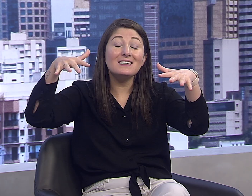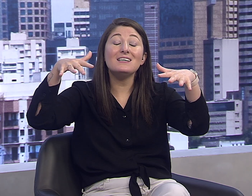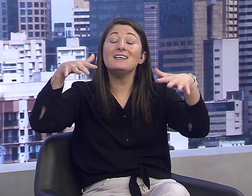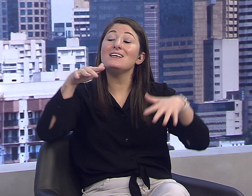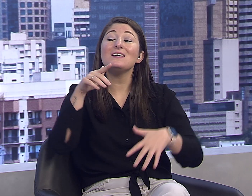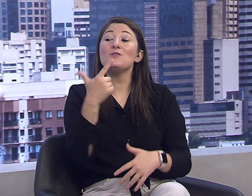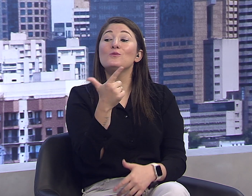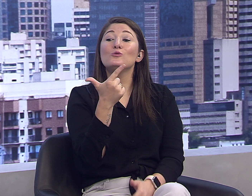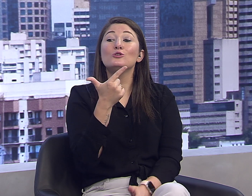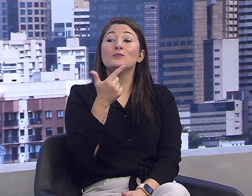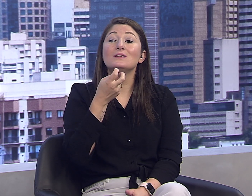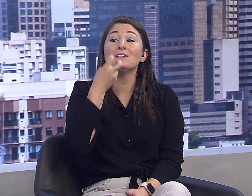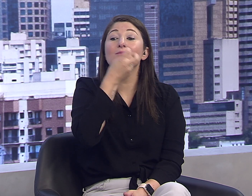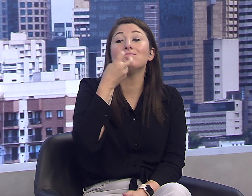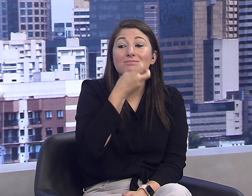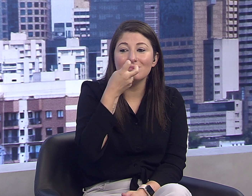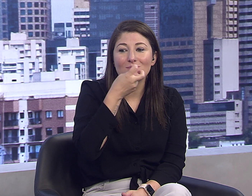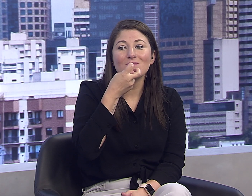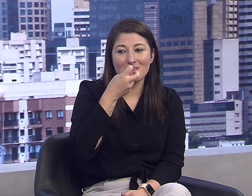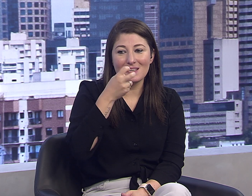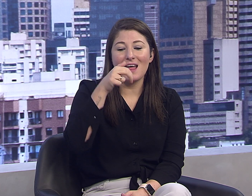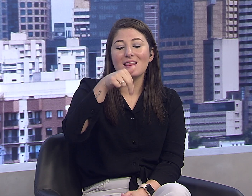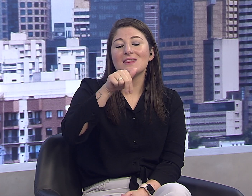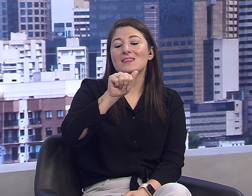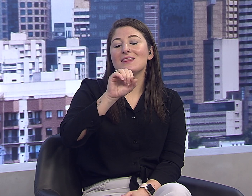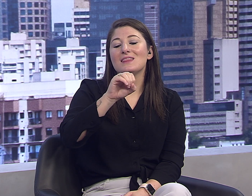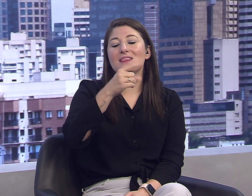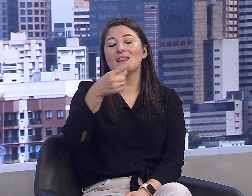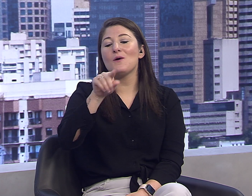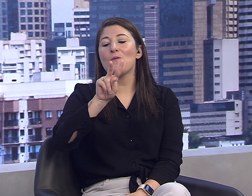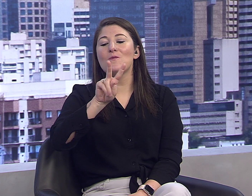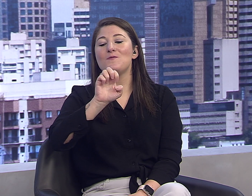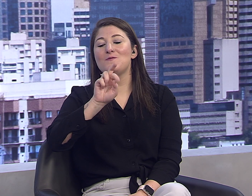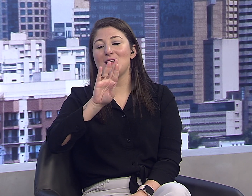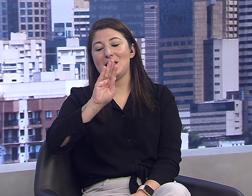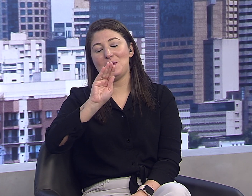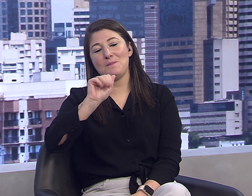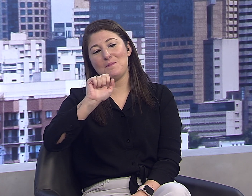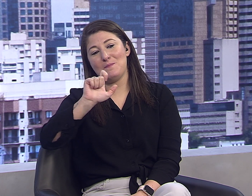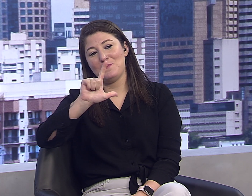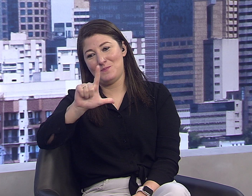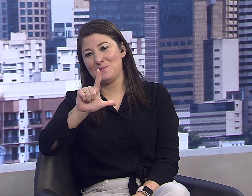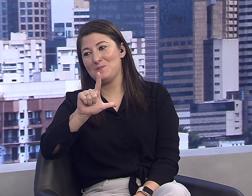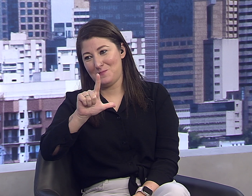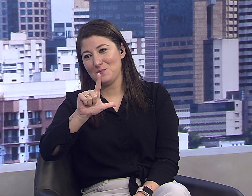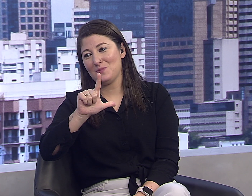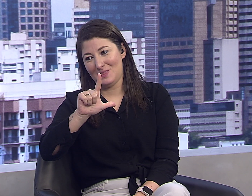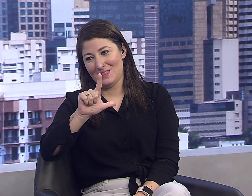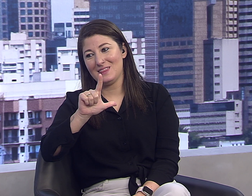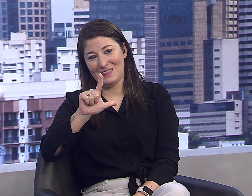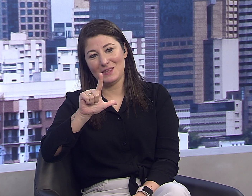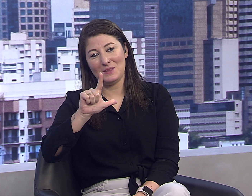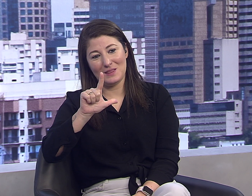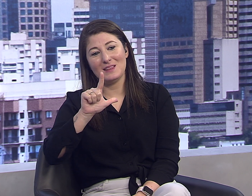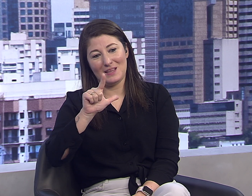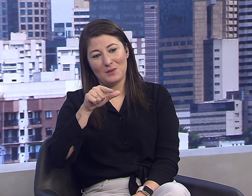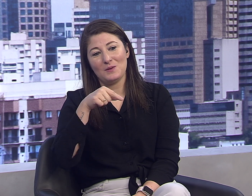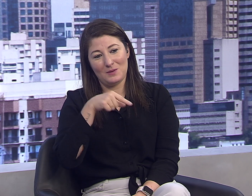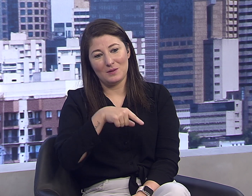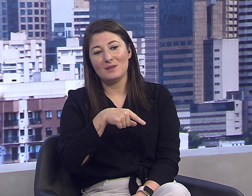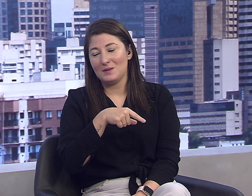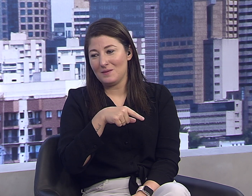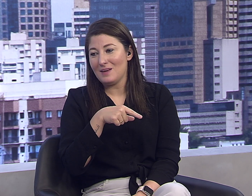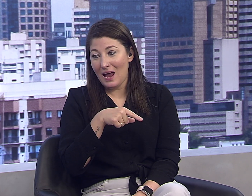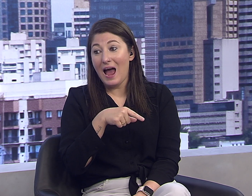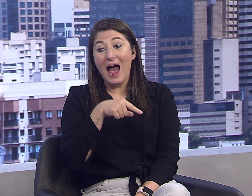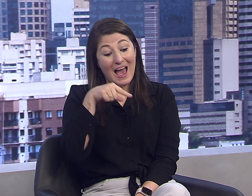E ele direcionava o olhar. Depois a gente constatou que esse aluno, ele era autista. Porém, ele era um autista